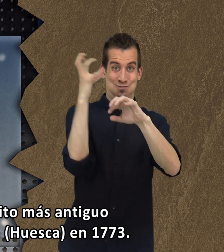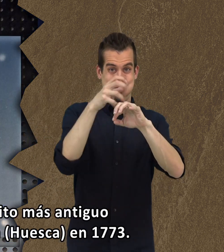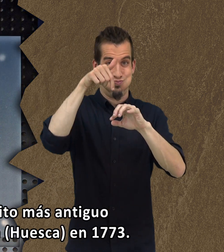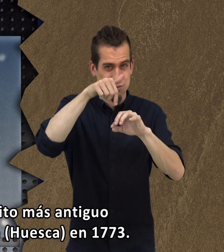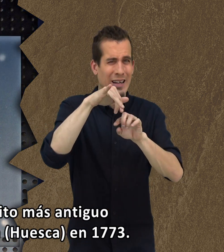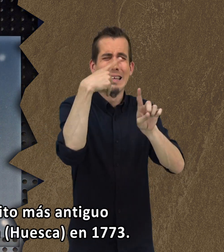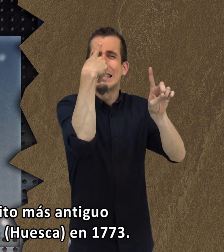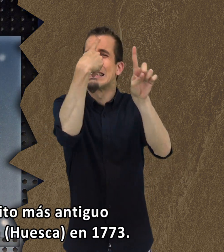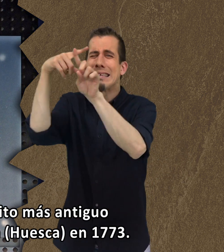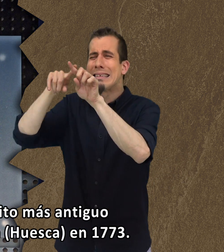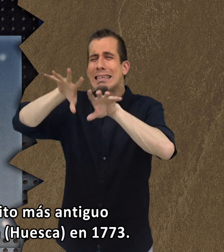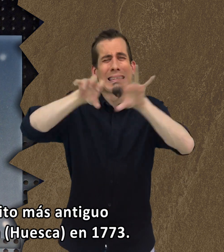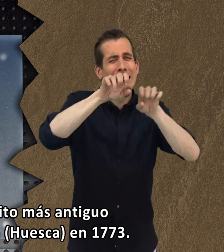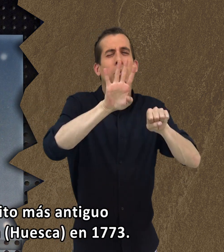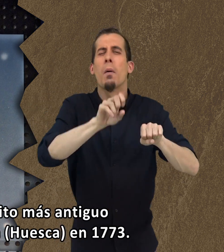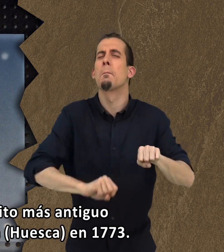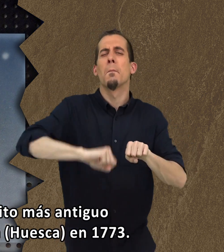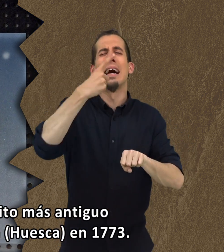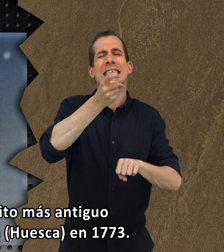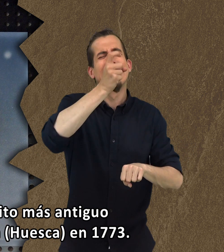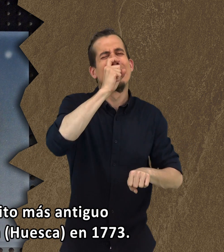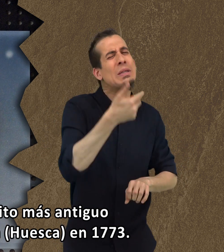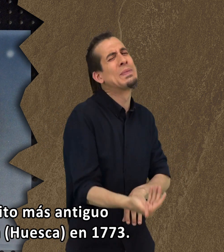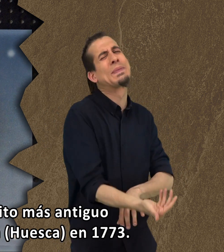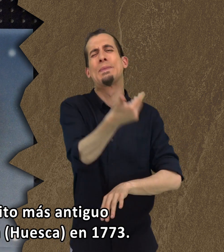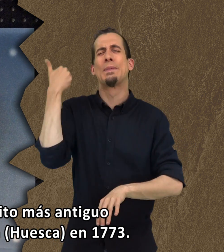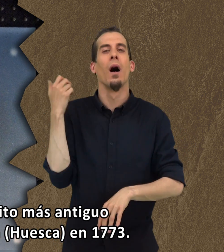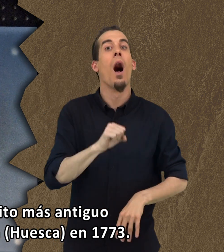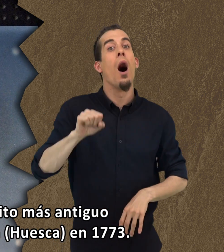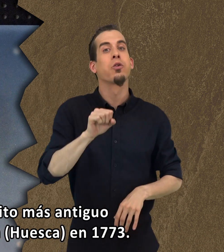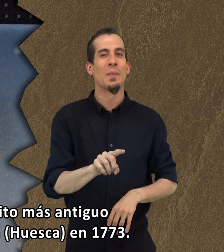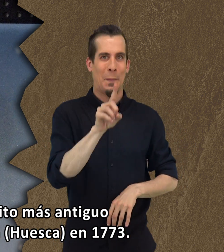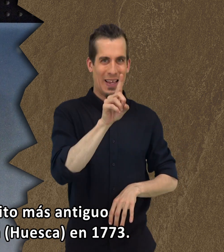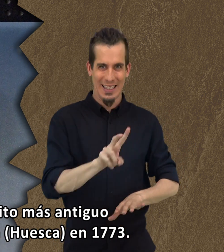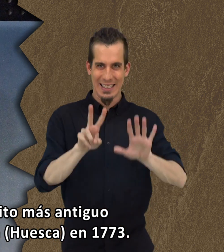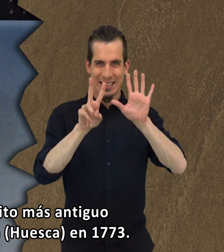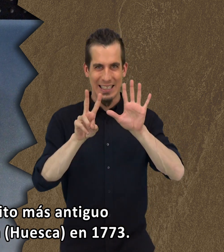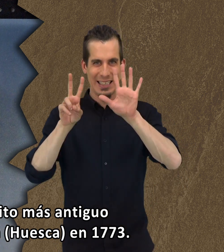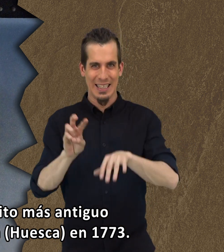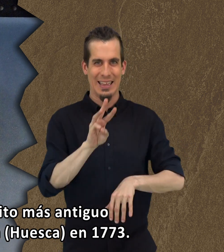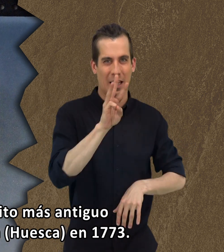el meteorito más antiguo cayó en sen a huesca en 1773